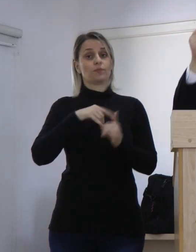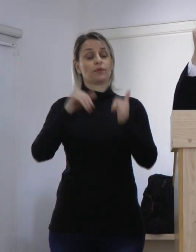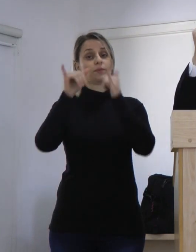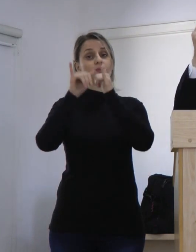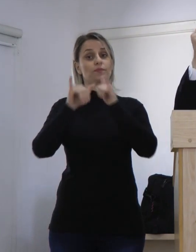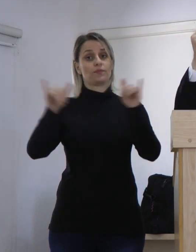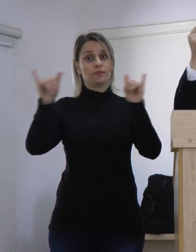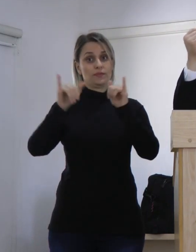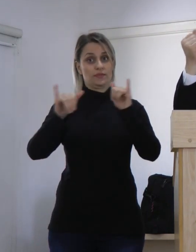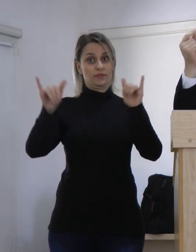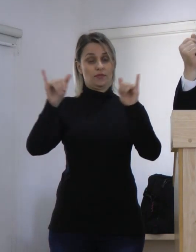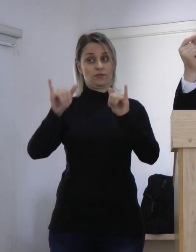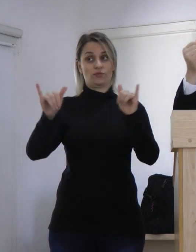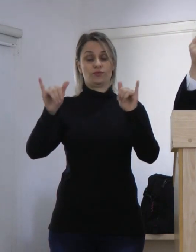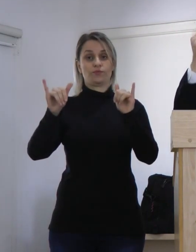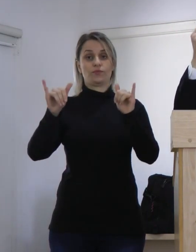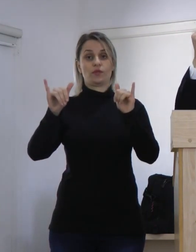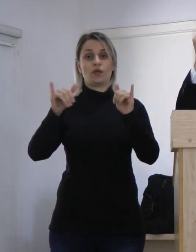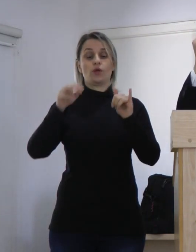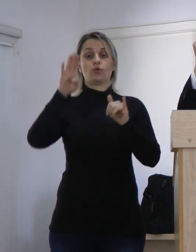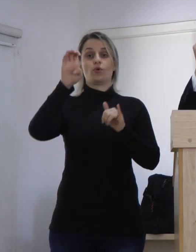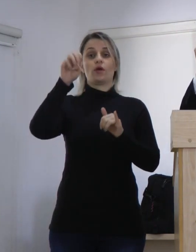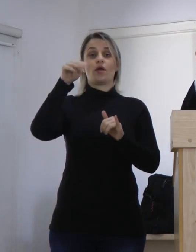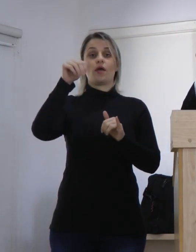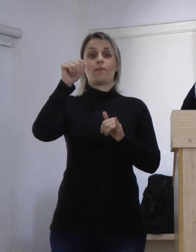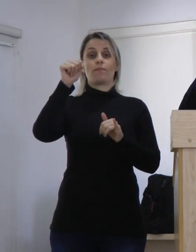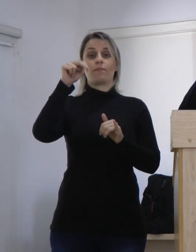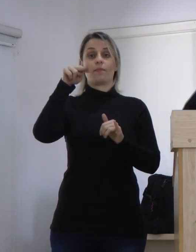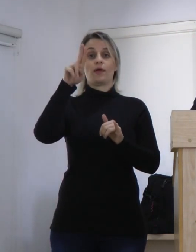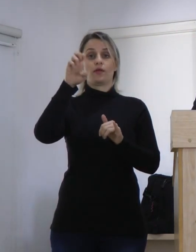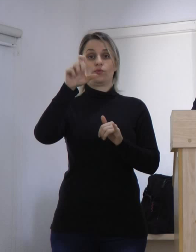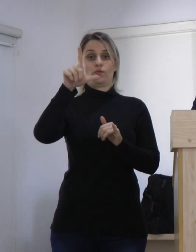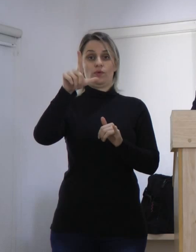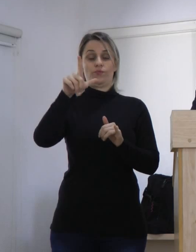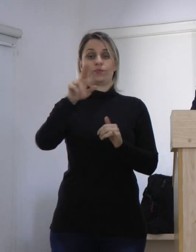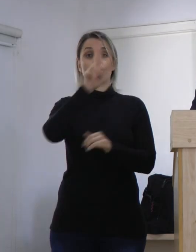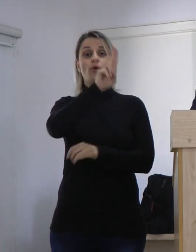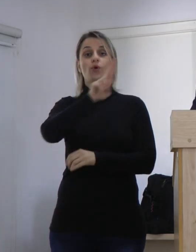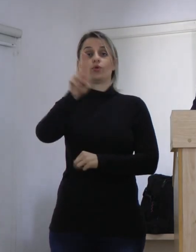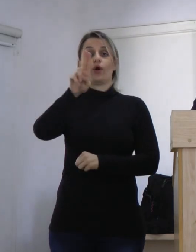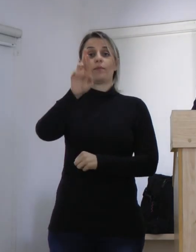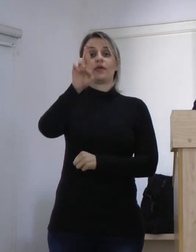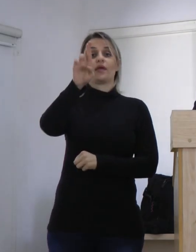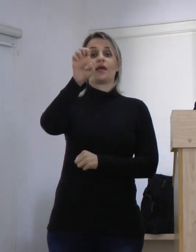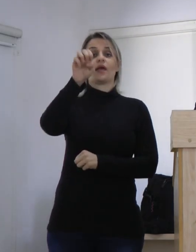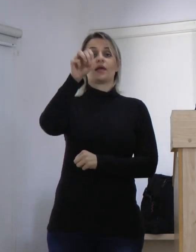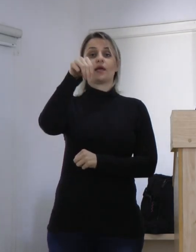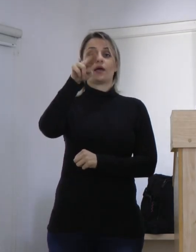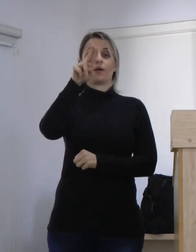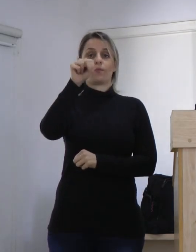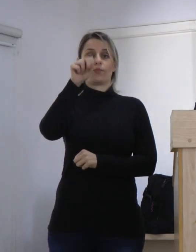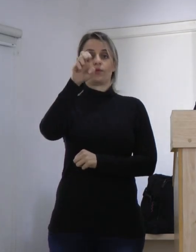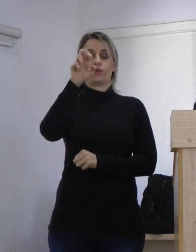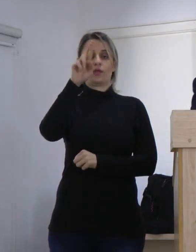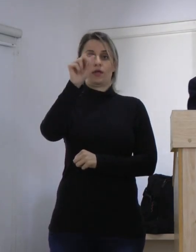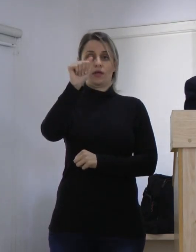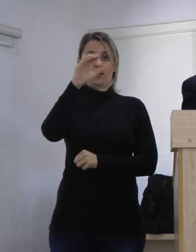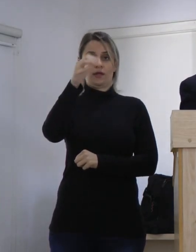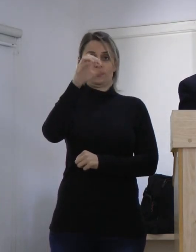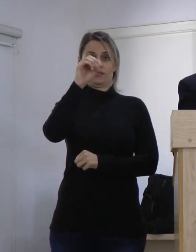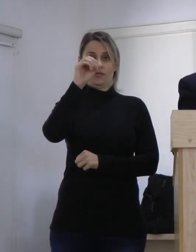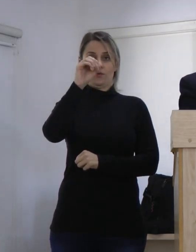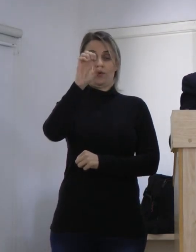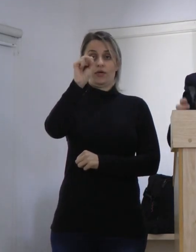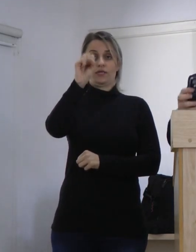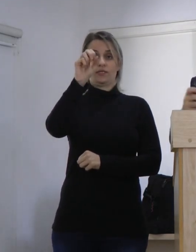vocês, só lembrar do salário que está pouco. Remuneração espiritual, leio em casa do livro Perante Jesus. Antes